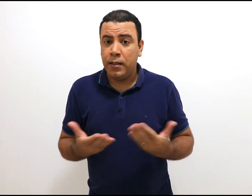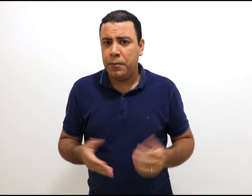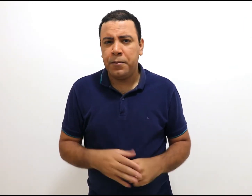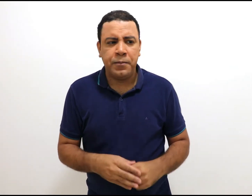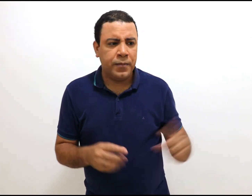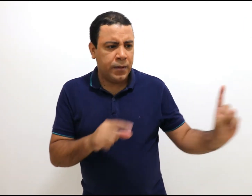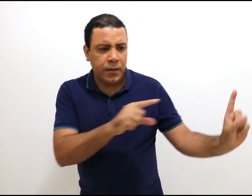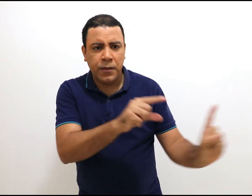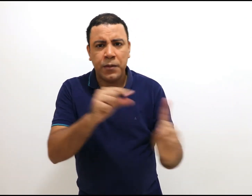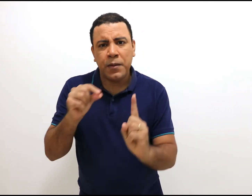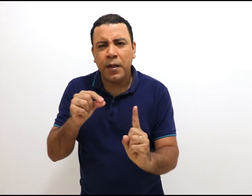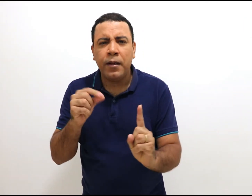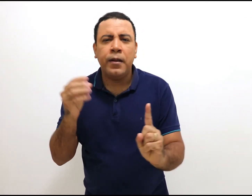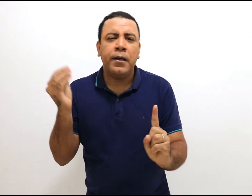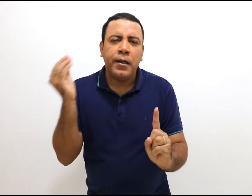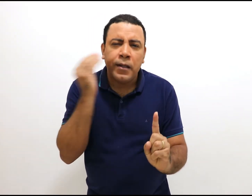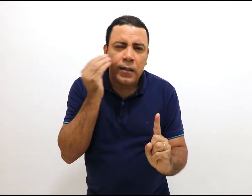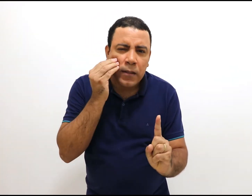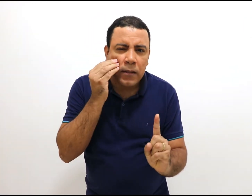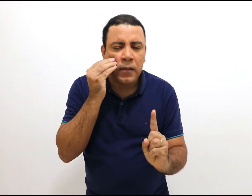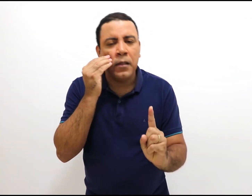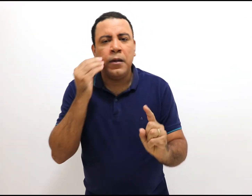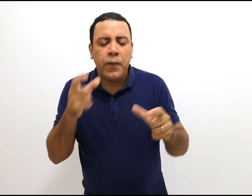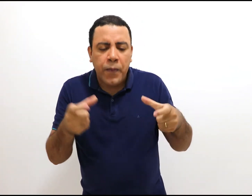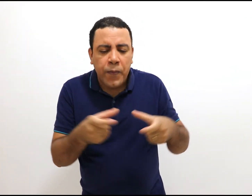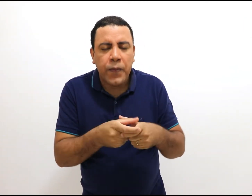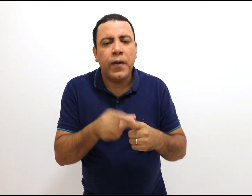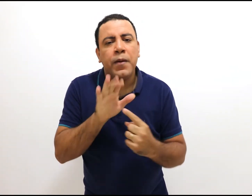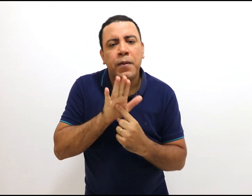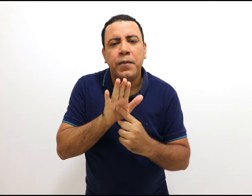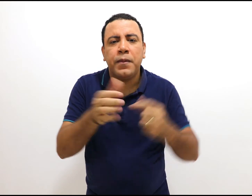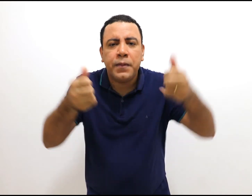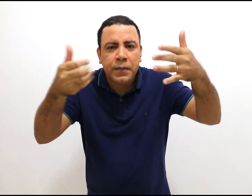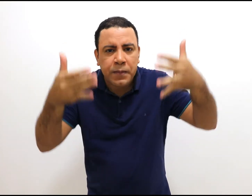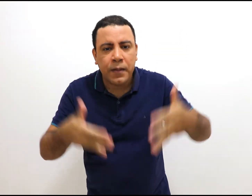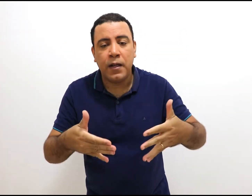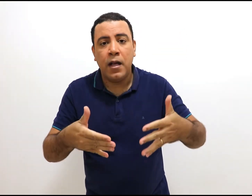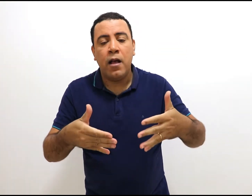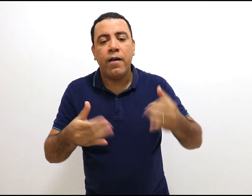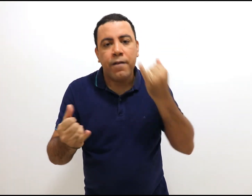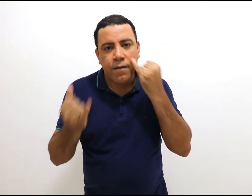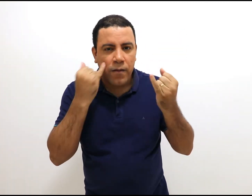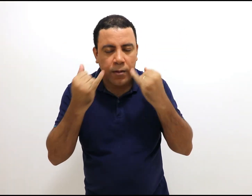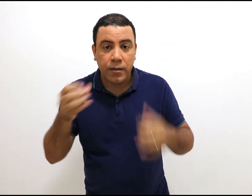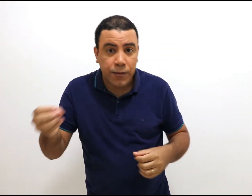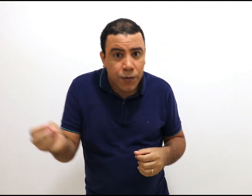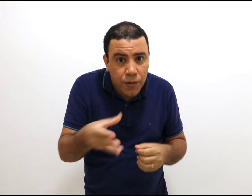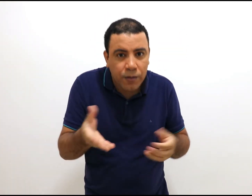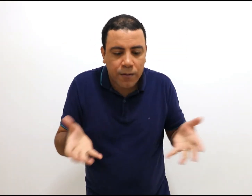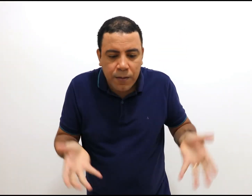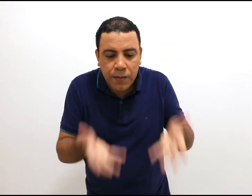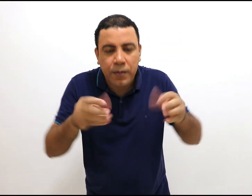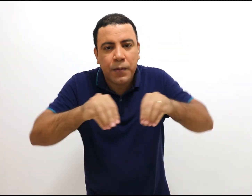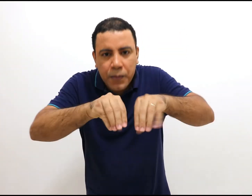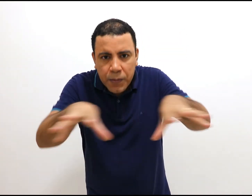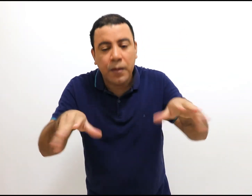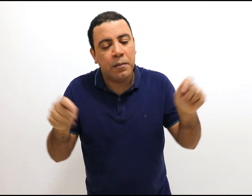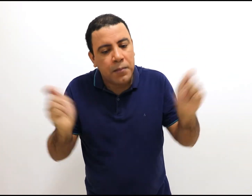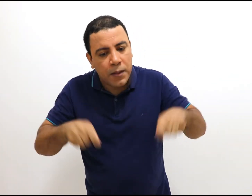Essa pequena amostragem tem a intenção de suscitar novas informações, que é uma finalidade aceitável